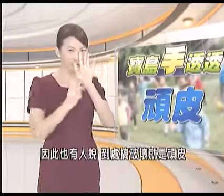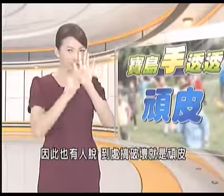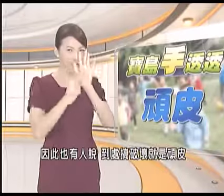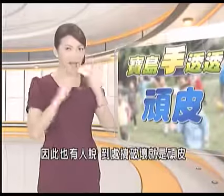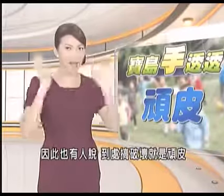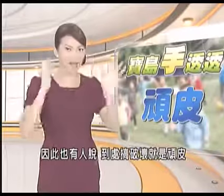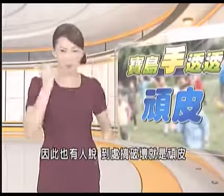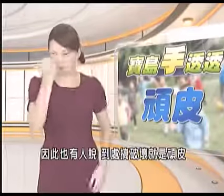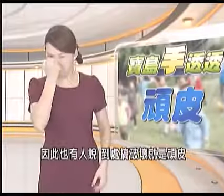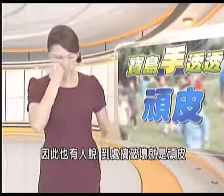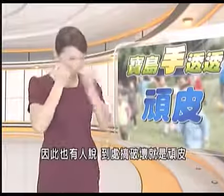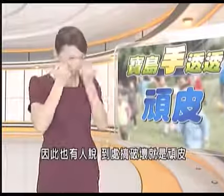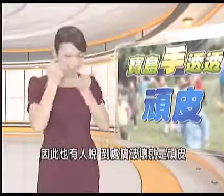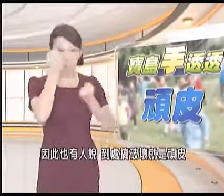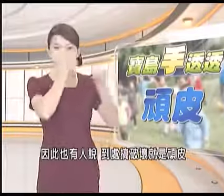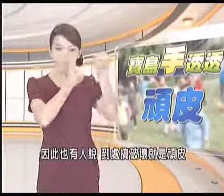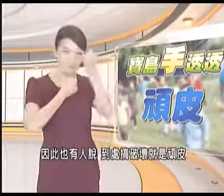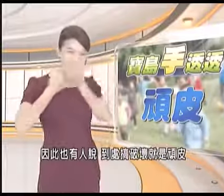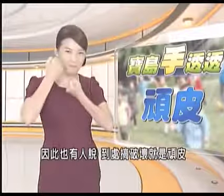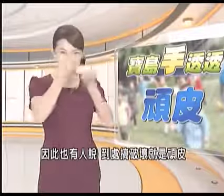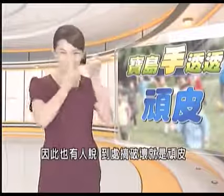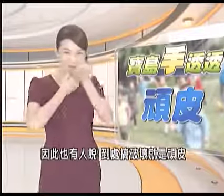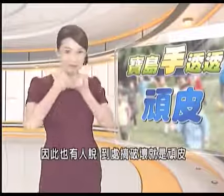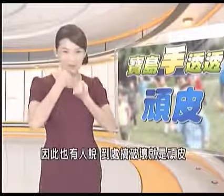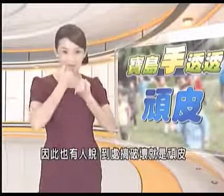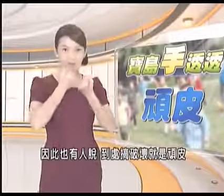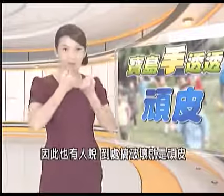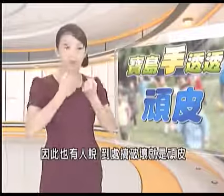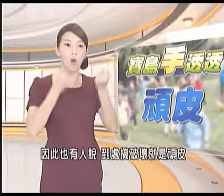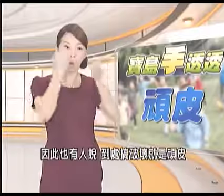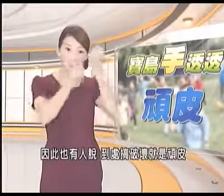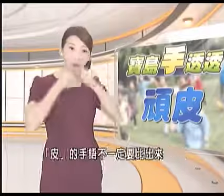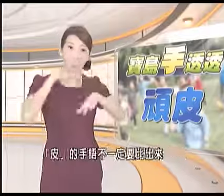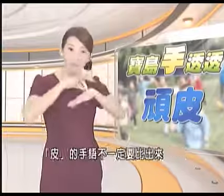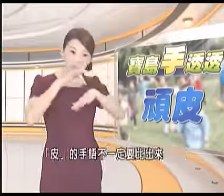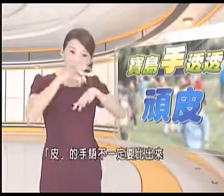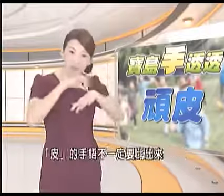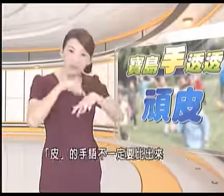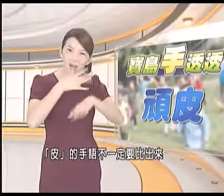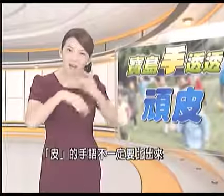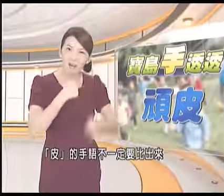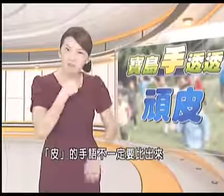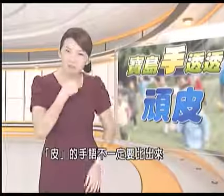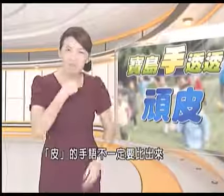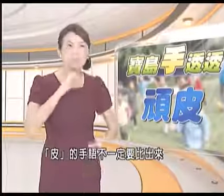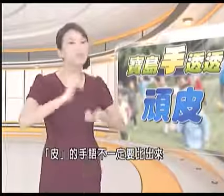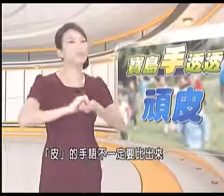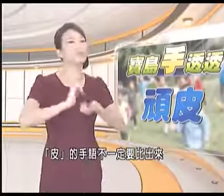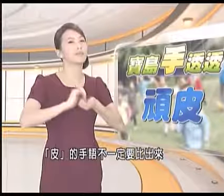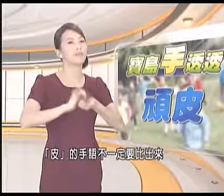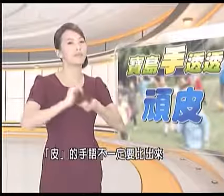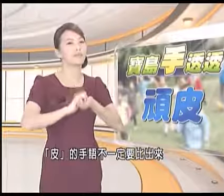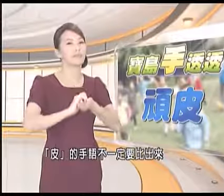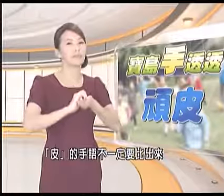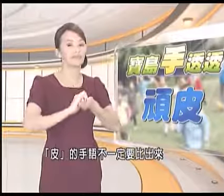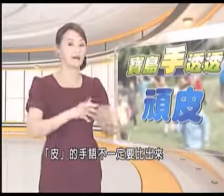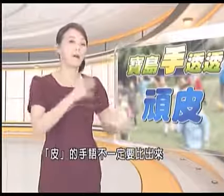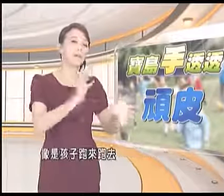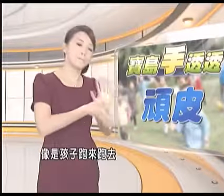人说，到处搞破坏就是顽皮啦。皮的手语不一定要比出来，像是孩